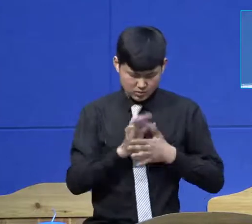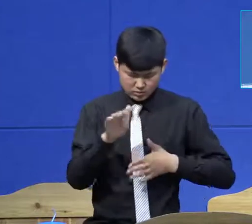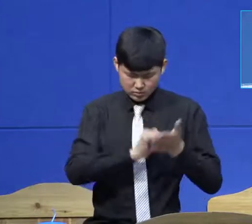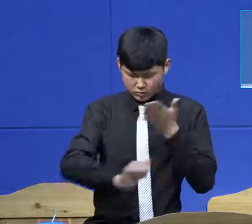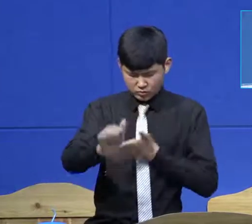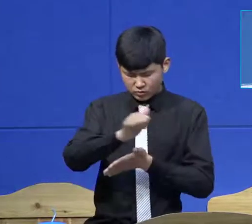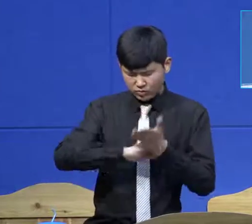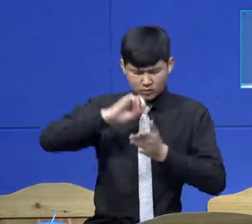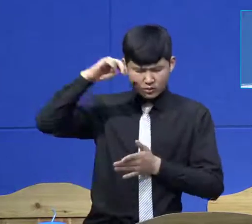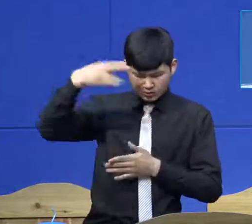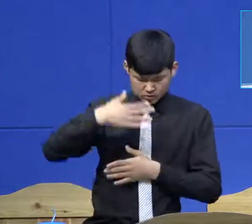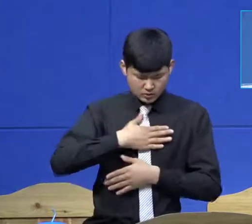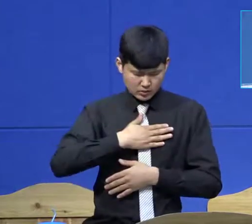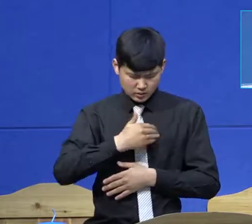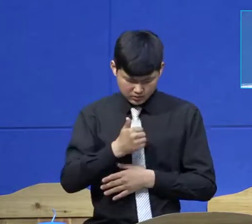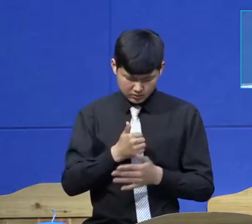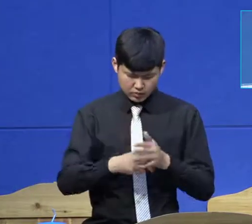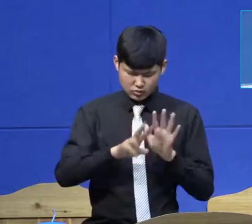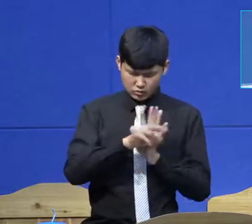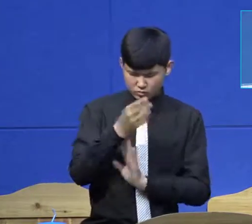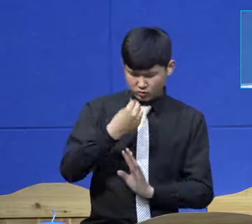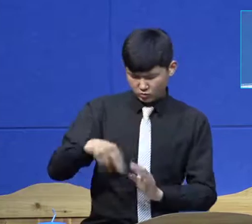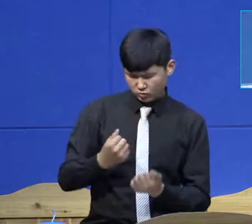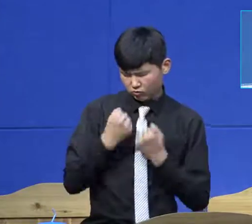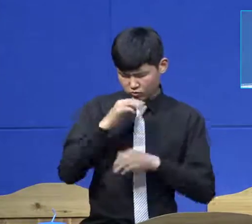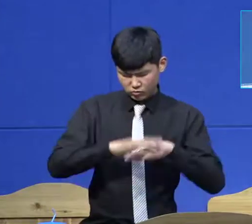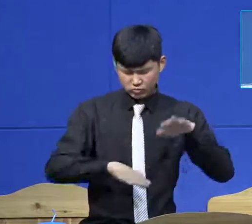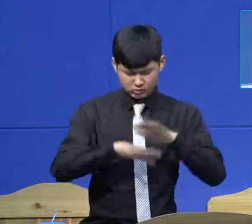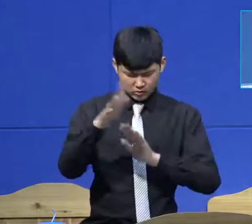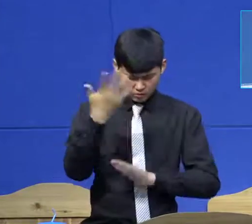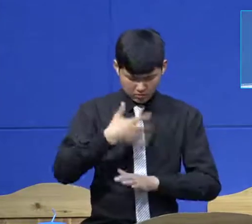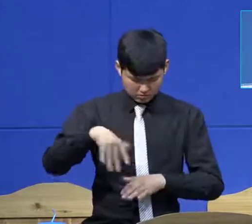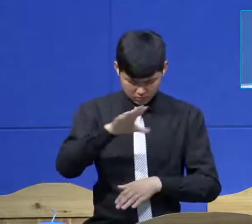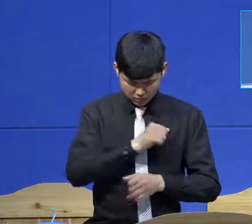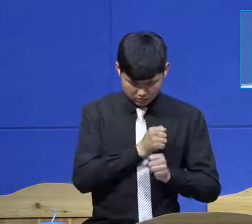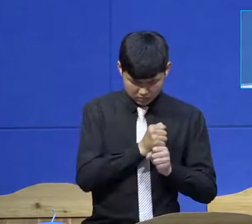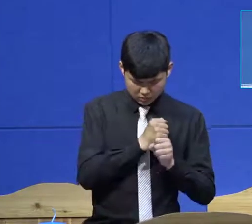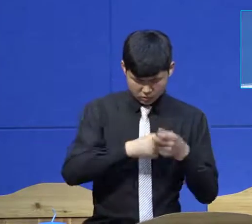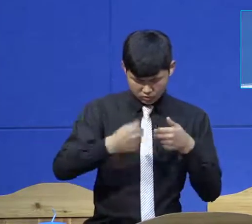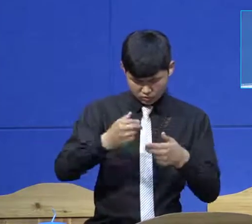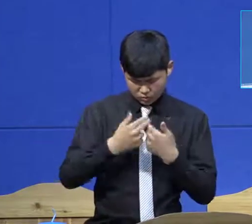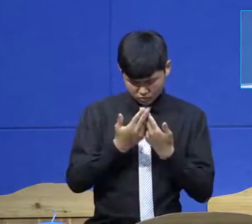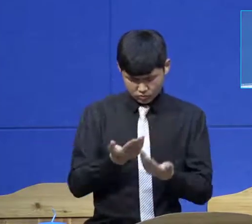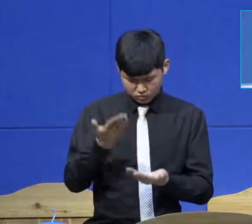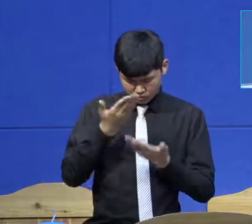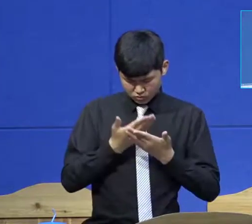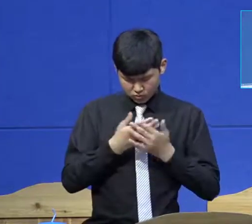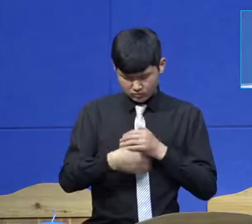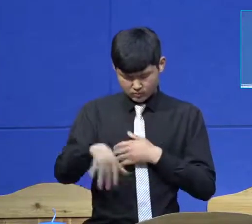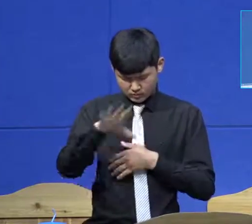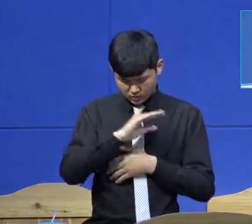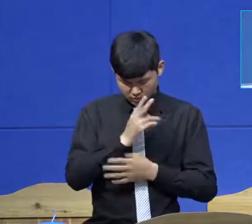нэгүсэл ам үг болоод хүч чадлын мутраараа та биднийг зуран тогтоон барьж өгч,